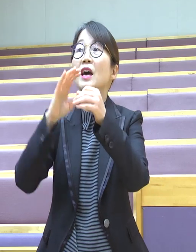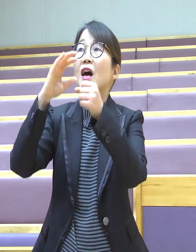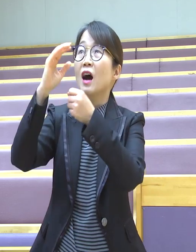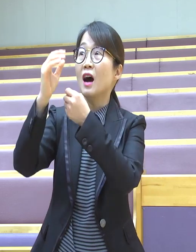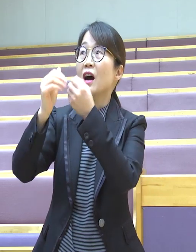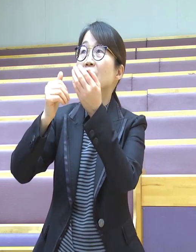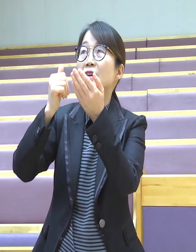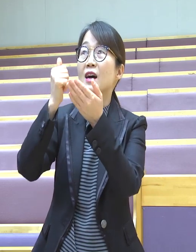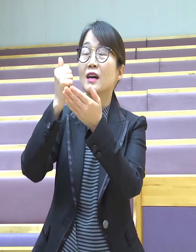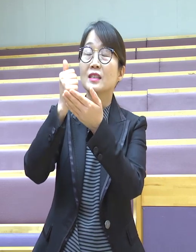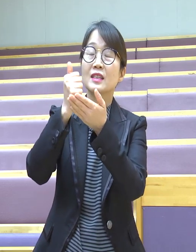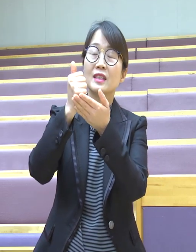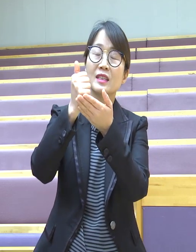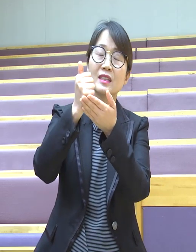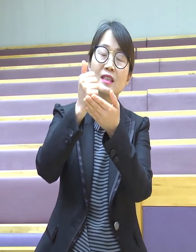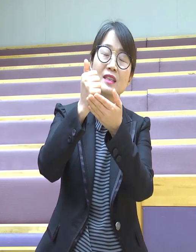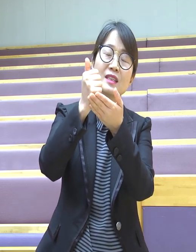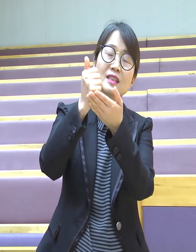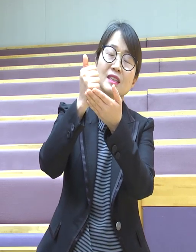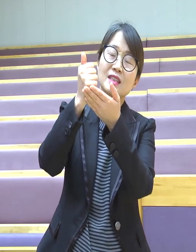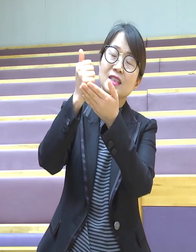왕이신 나의